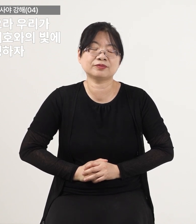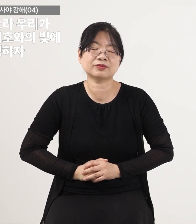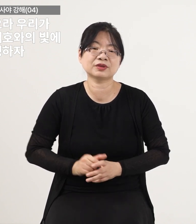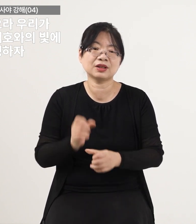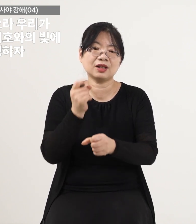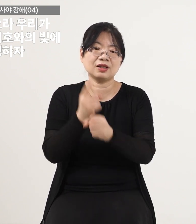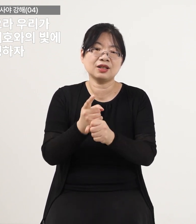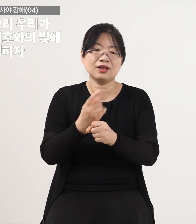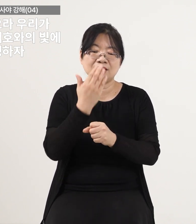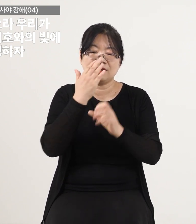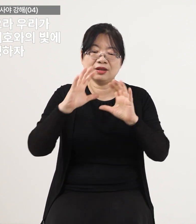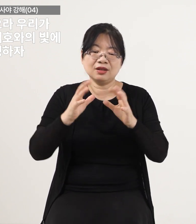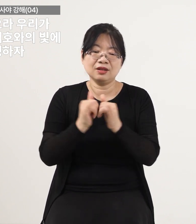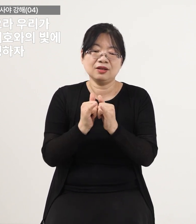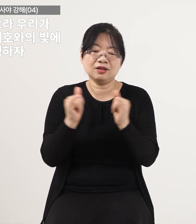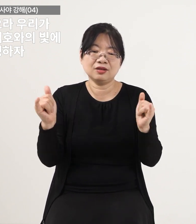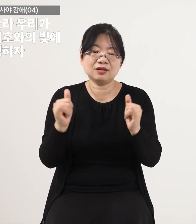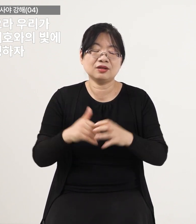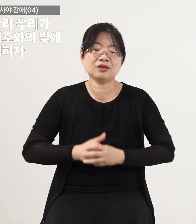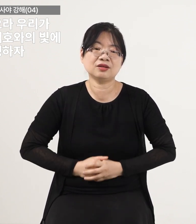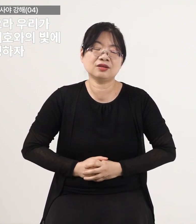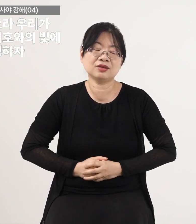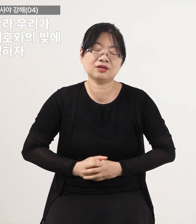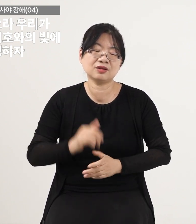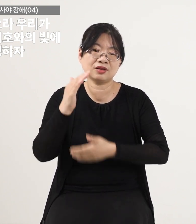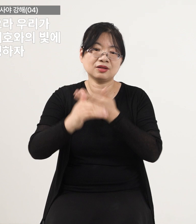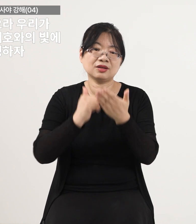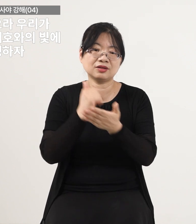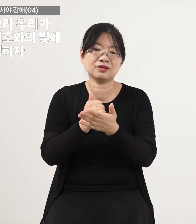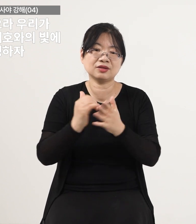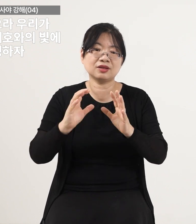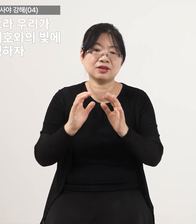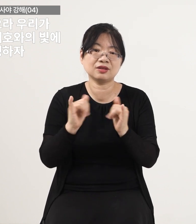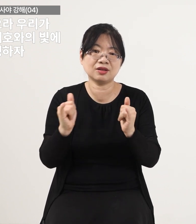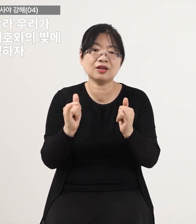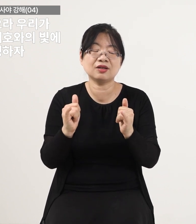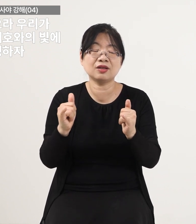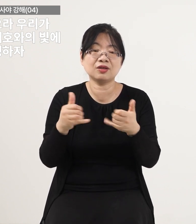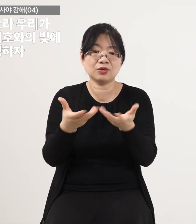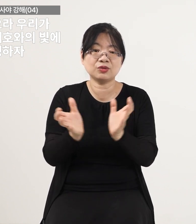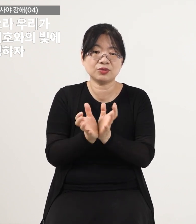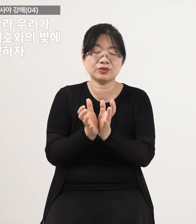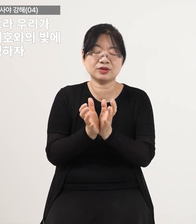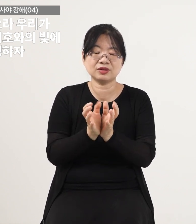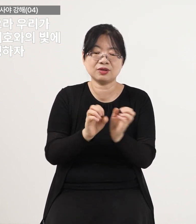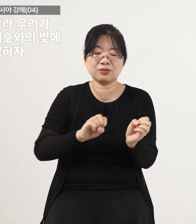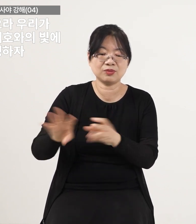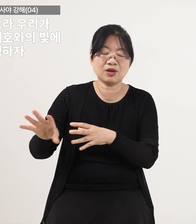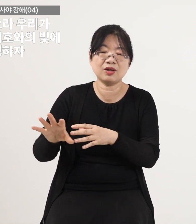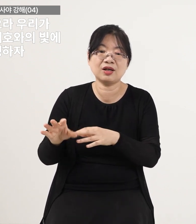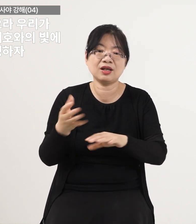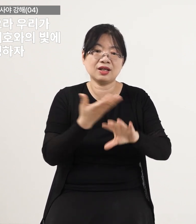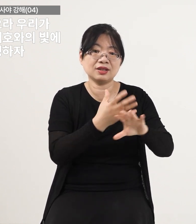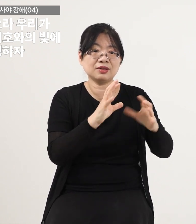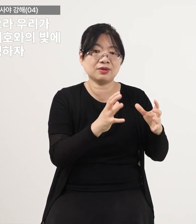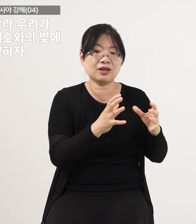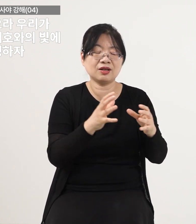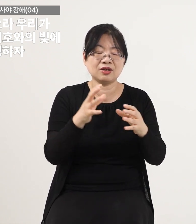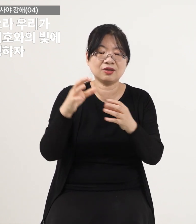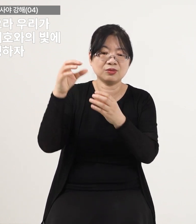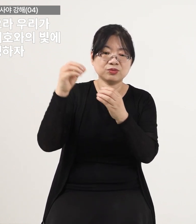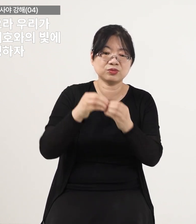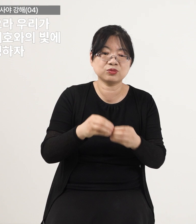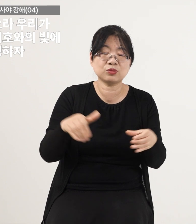이미 이스라엘 백성들이 하나님의 공동체 문화를 저버리고 이방 동방